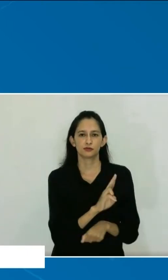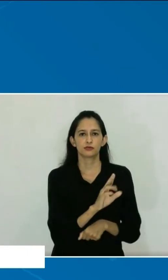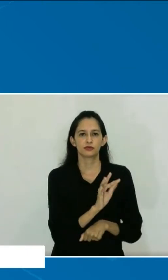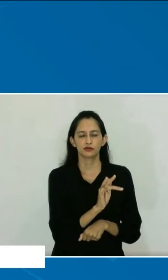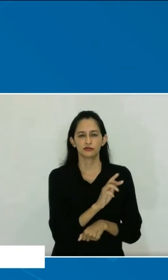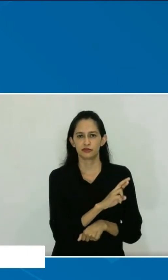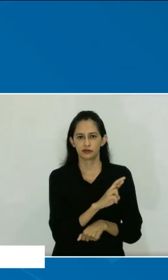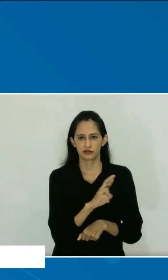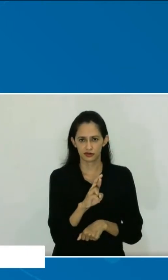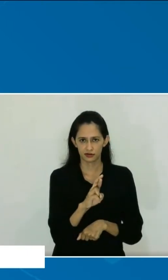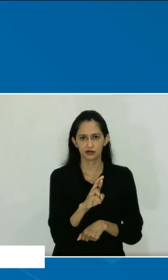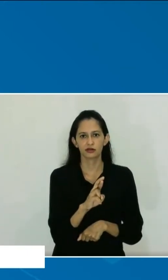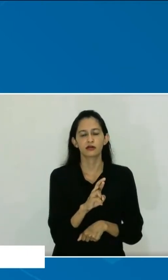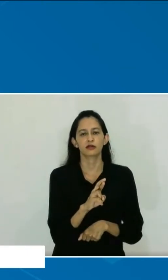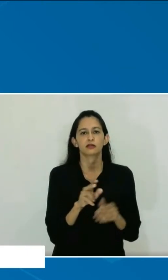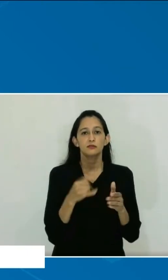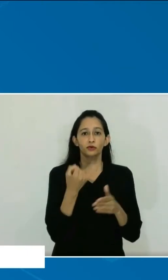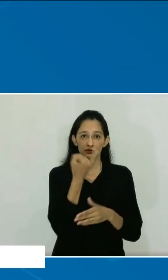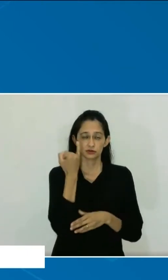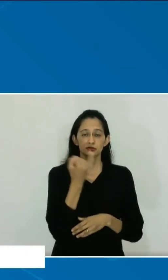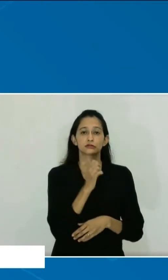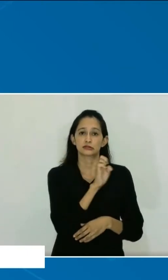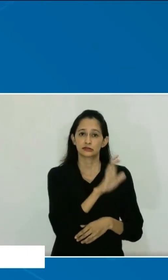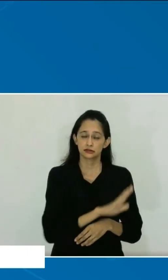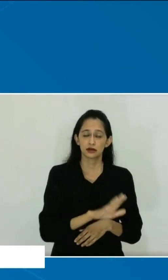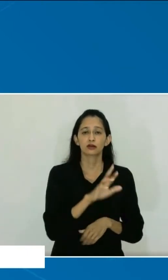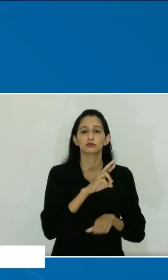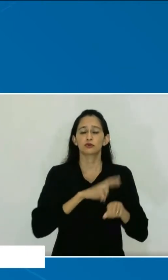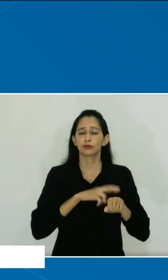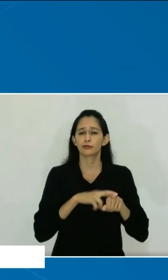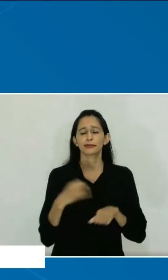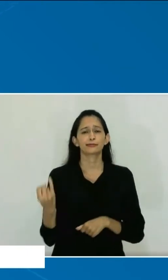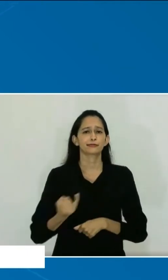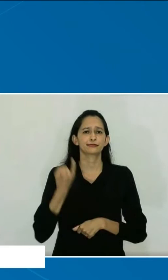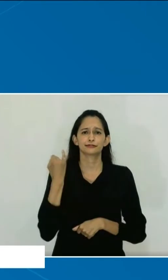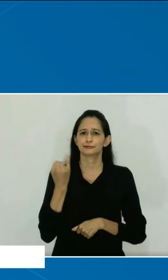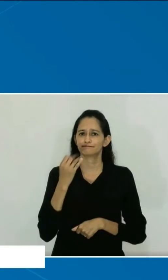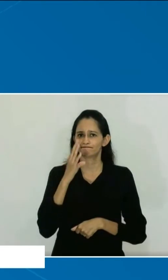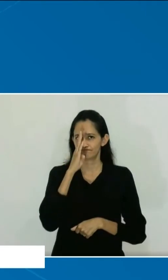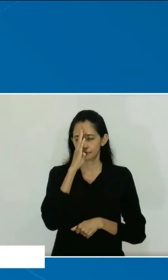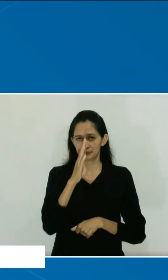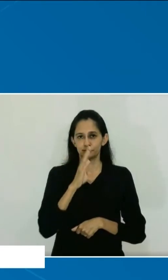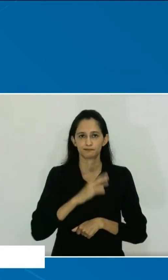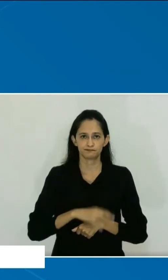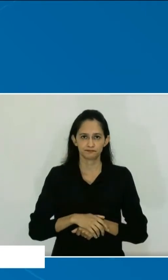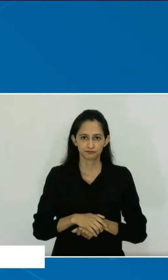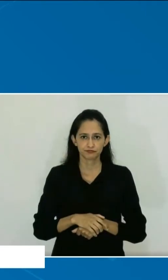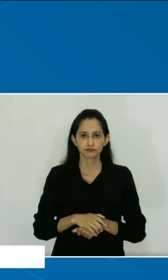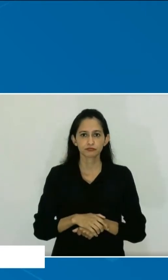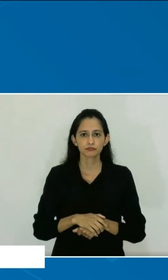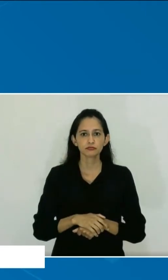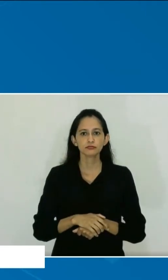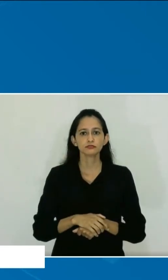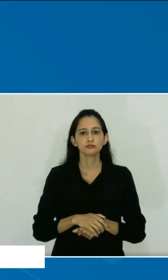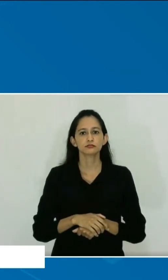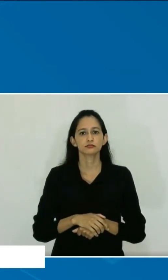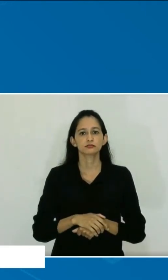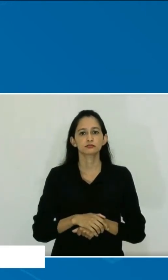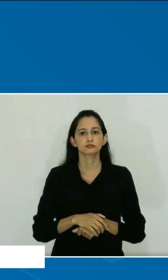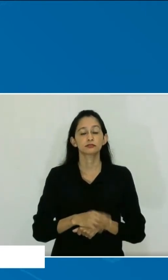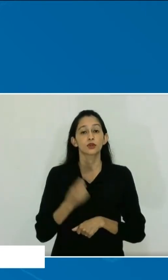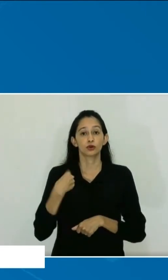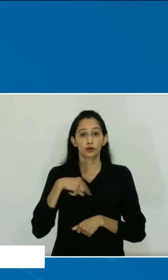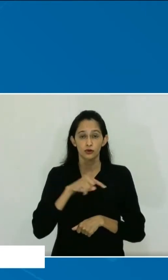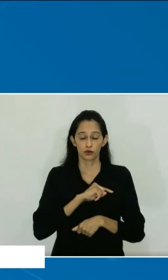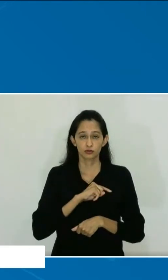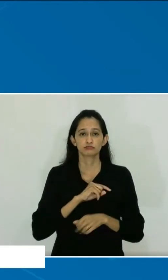da pandemia, para o estado de Roraima, foi extremamente importante. Nós fomos um dos